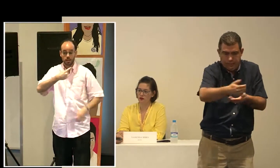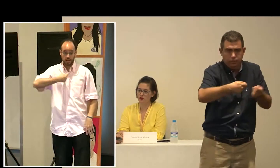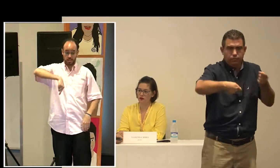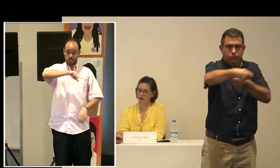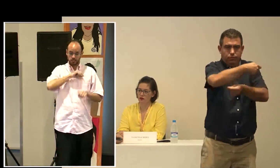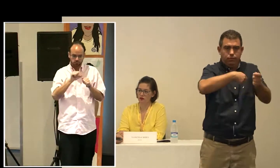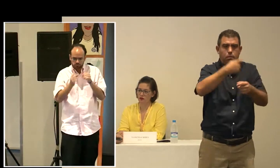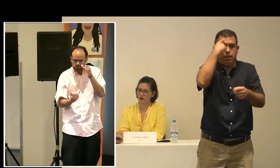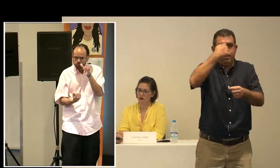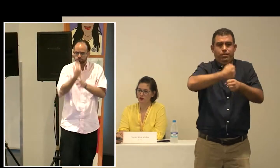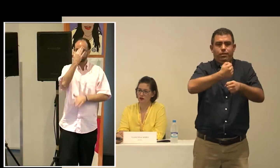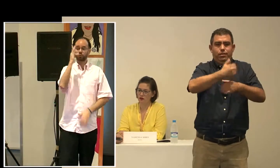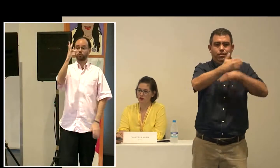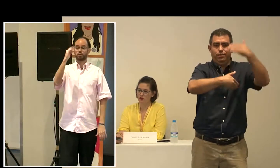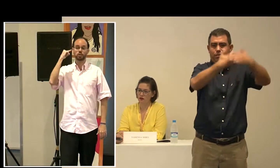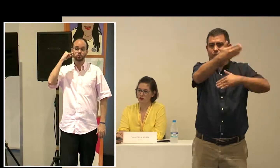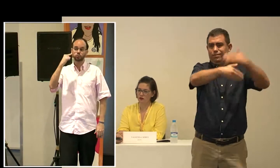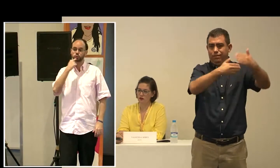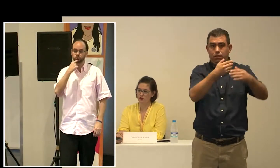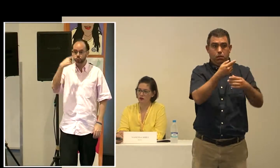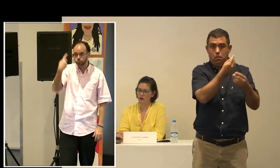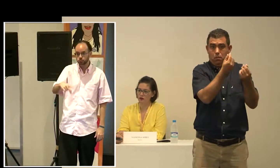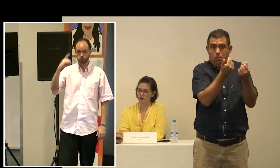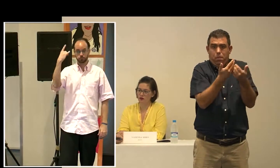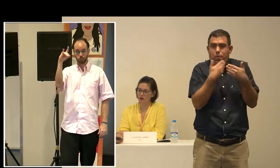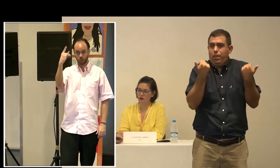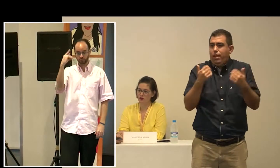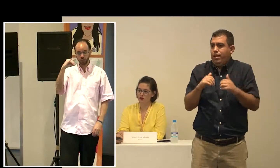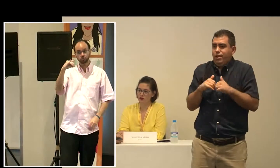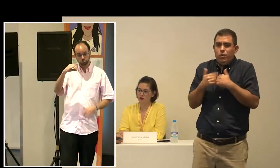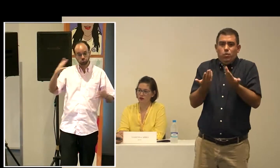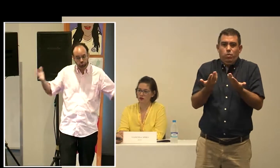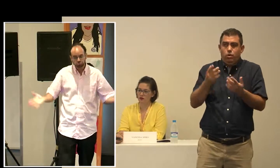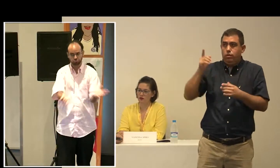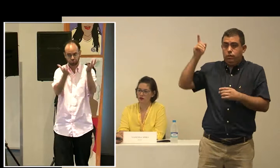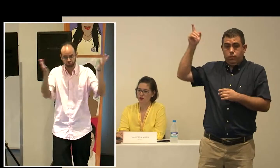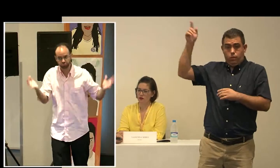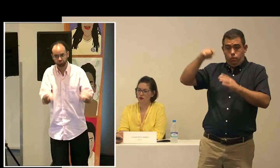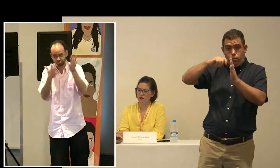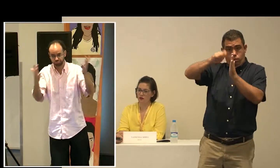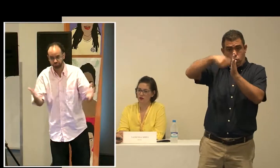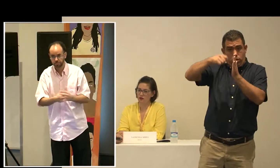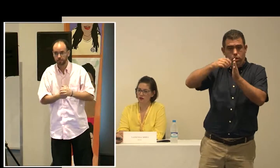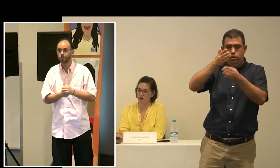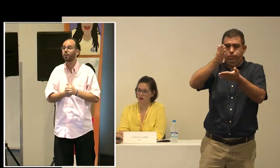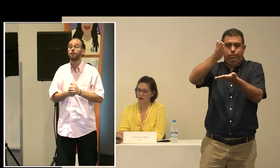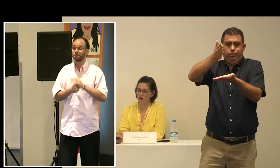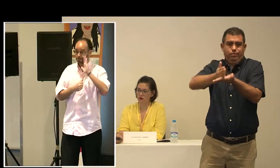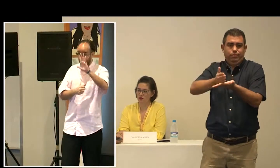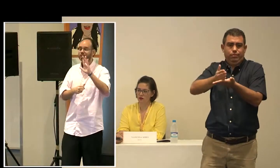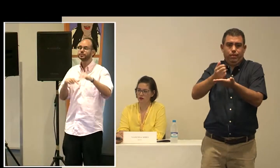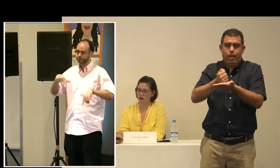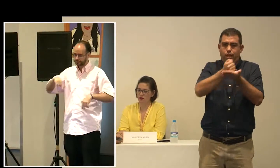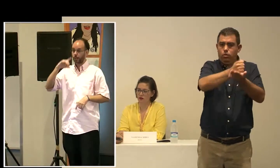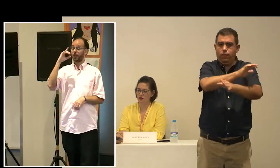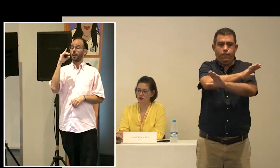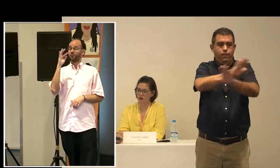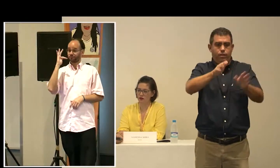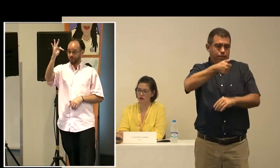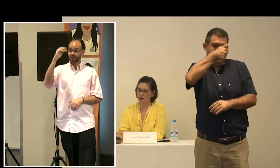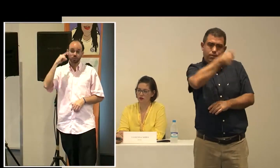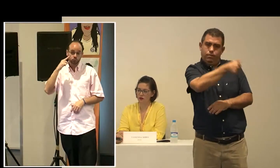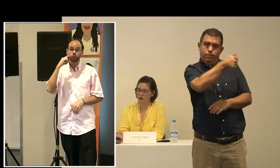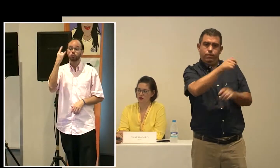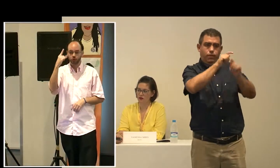ele tem um foco para os ouvintes. Nós da comunidade, na Federação Surda Boliviana, incentivamos que os